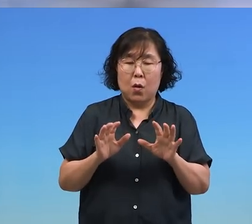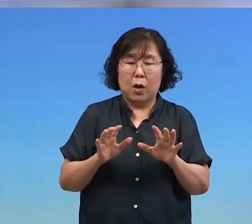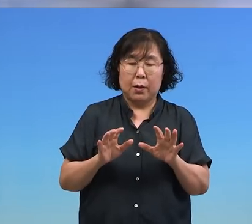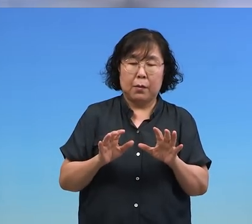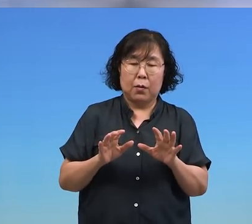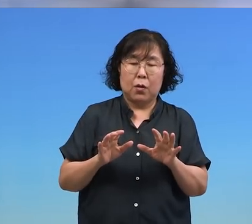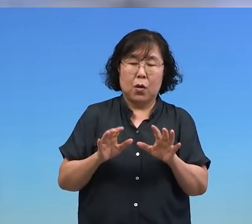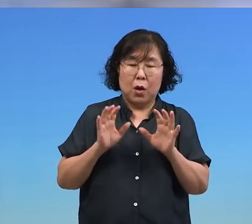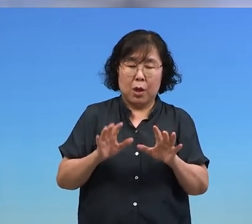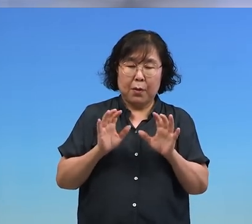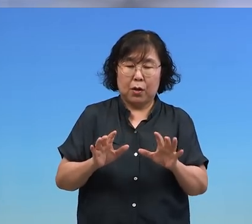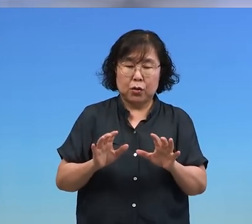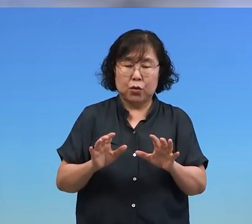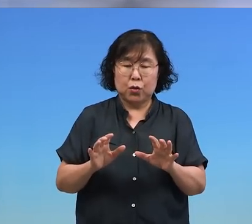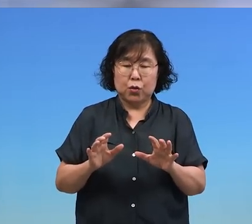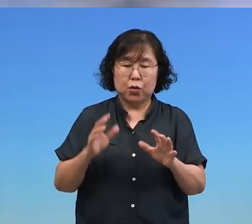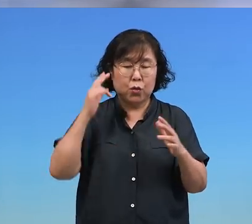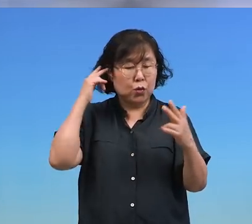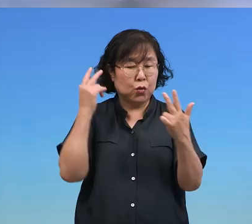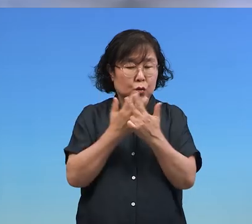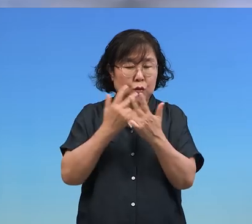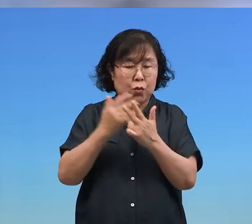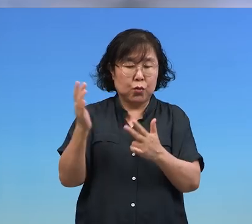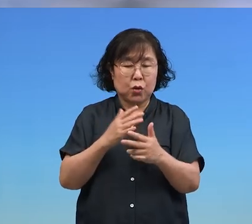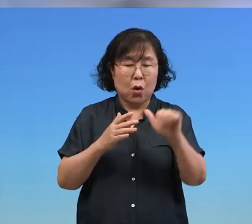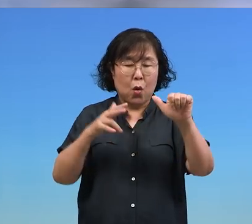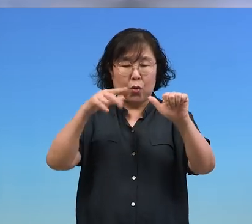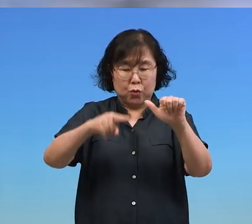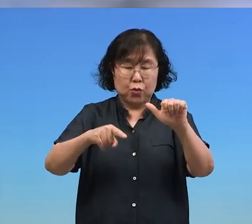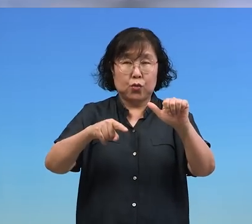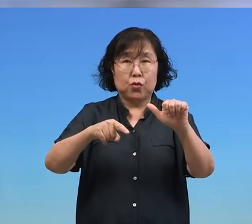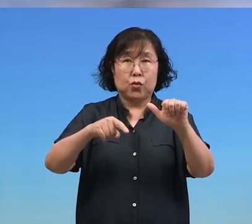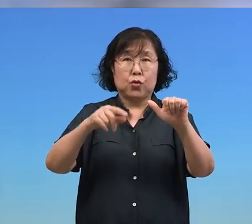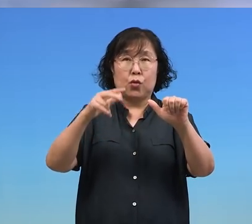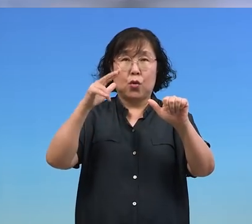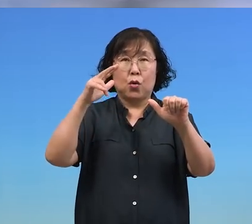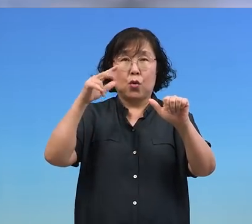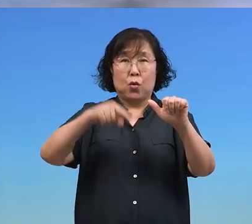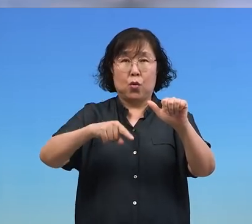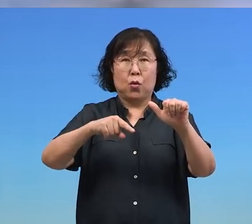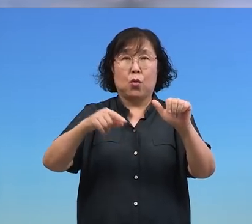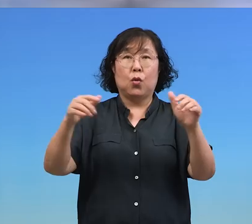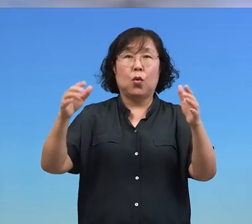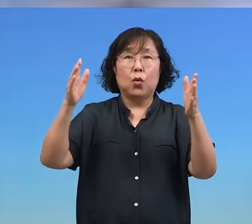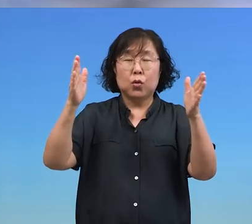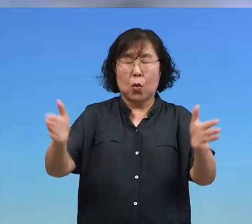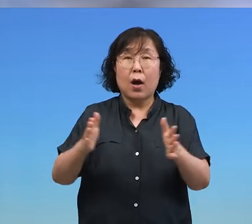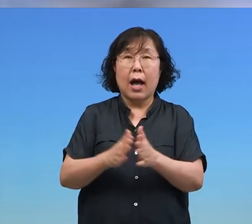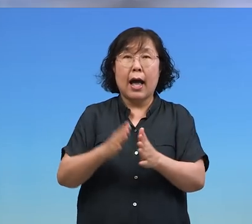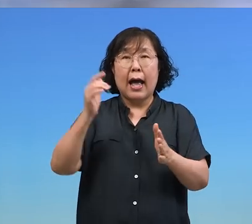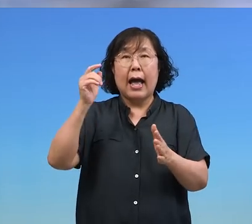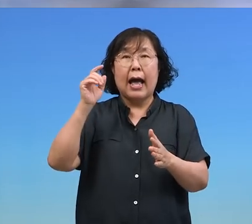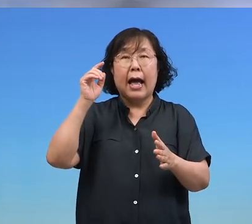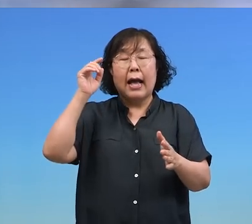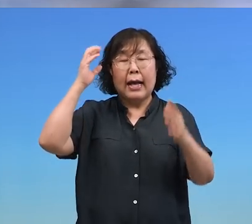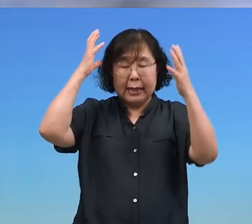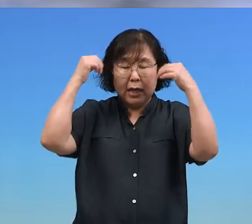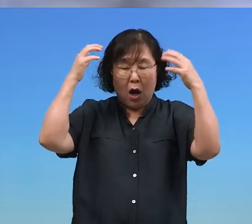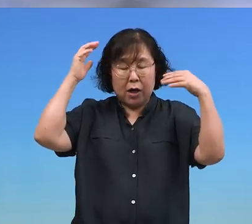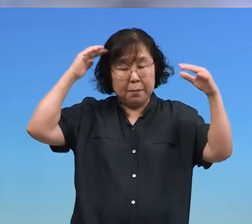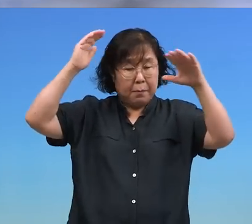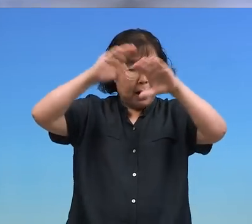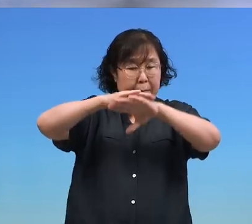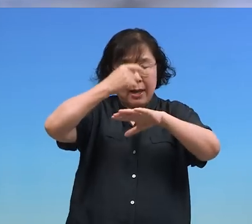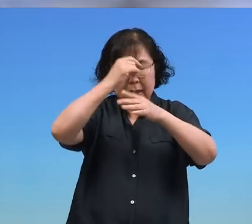오는 주일입니다 이제 오는 주일부터 5주 동안에 이제 한여름밤에 기도회를 합니다 원래는 다음 주부터